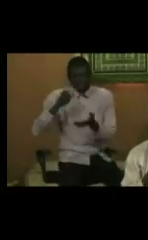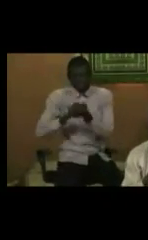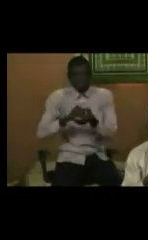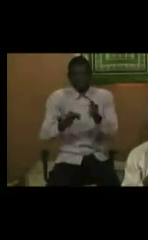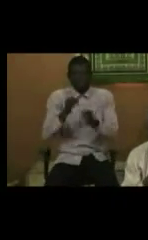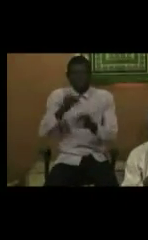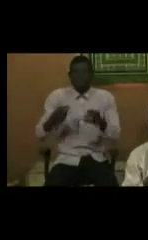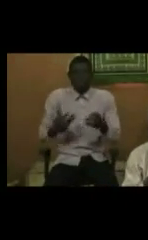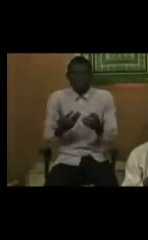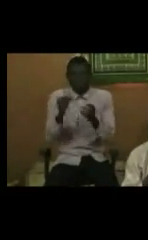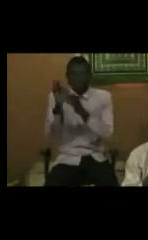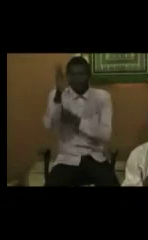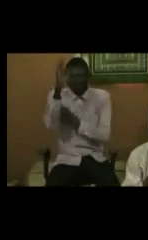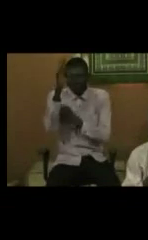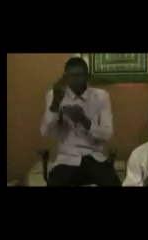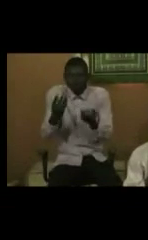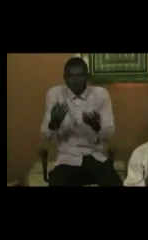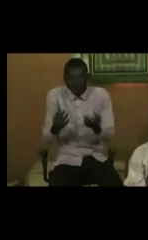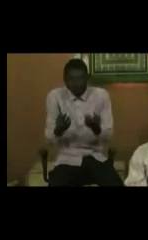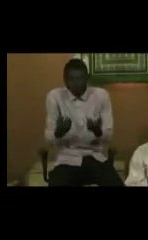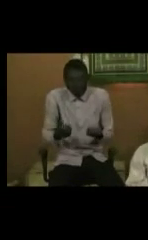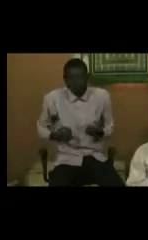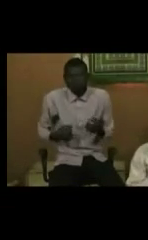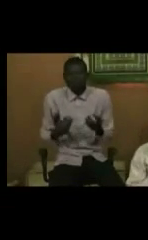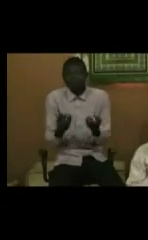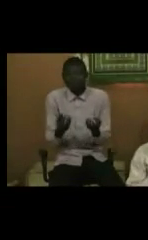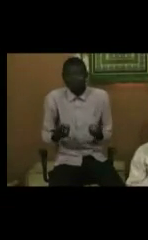o to fi ni die